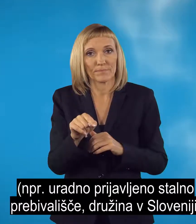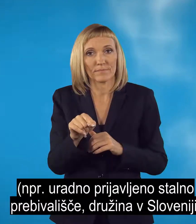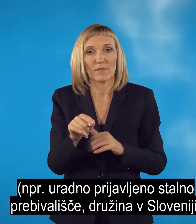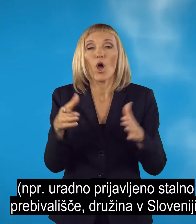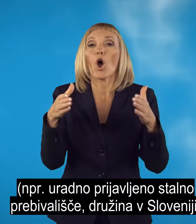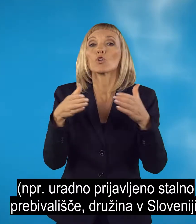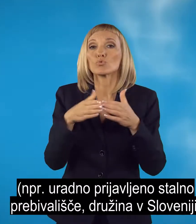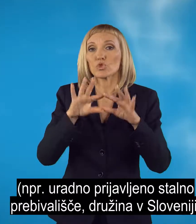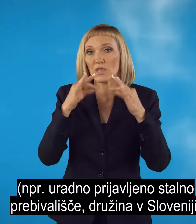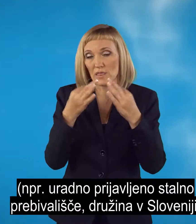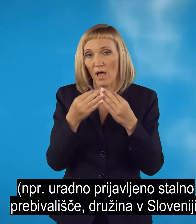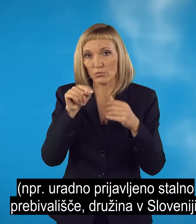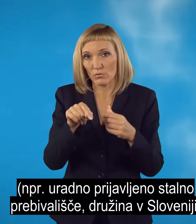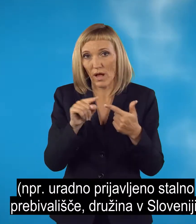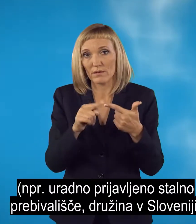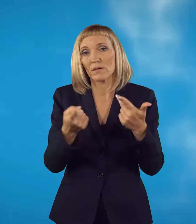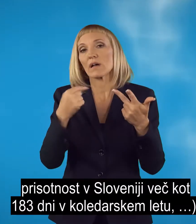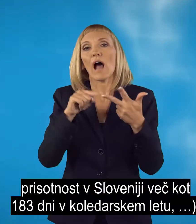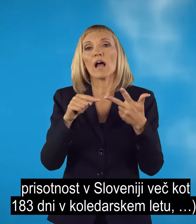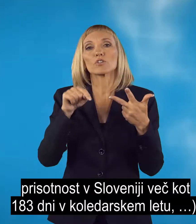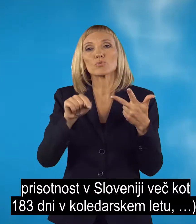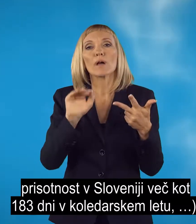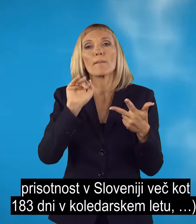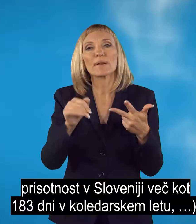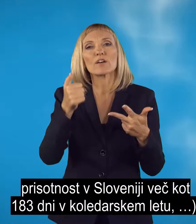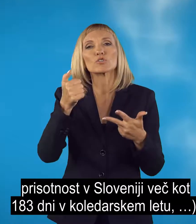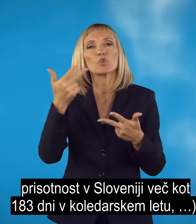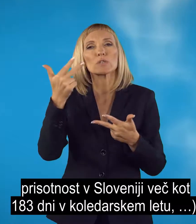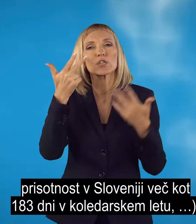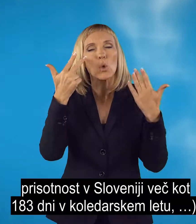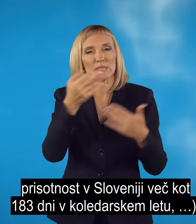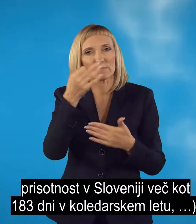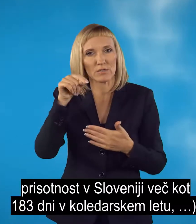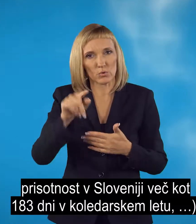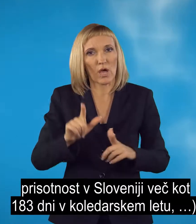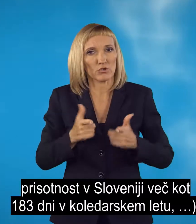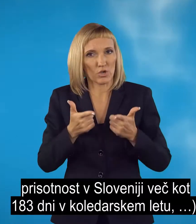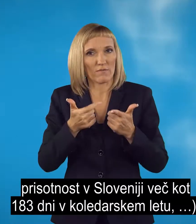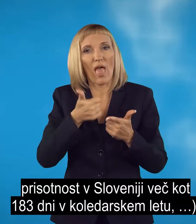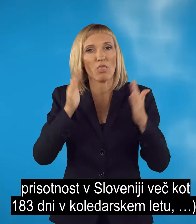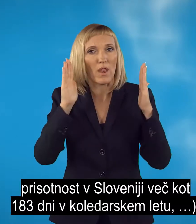prebivališče, družina v Sloveniji, prisotnost v Sloveniji več kot 183 dni v koledarskem